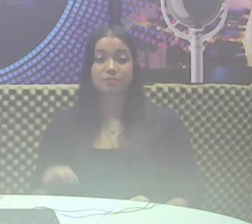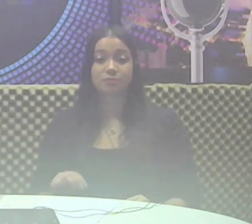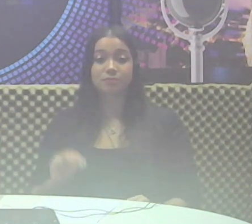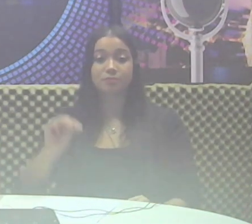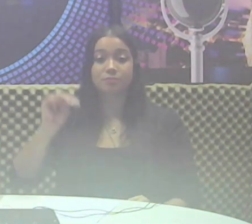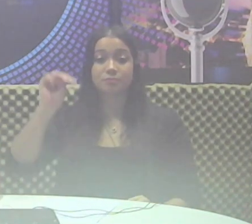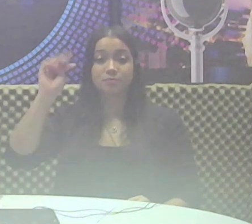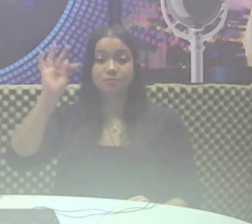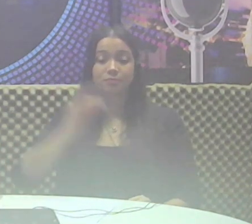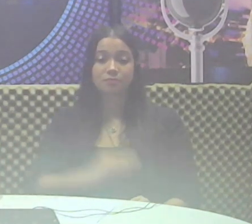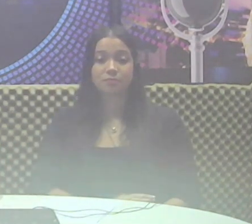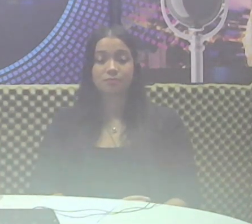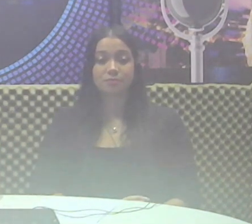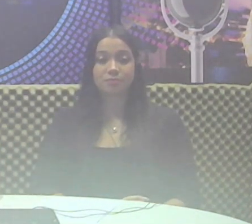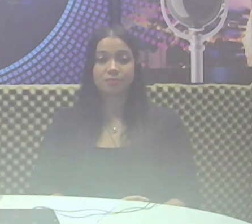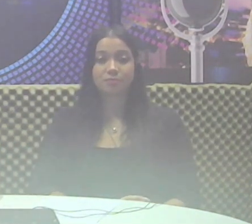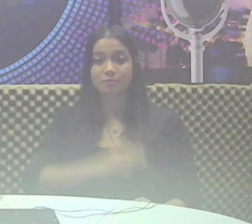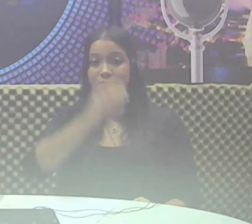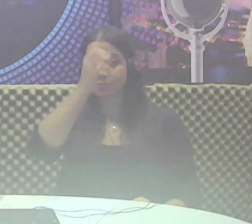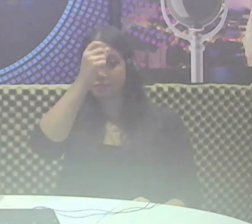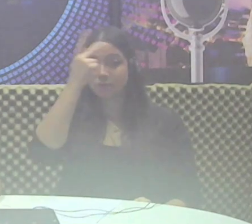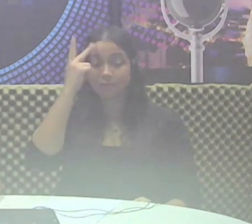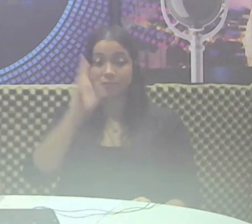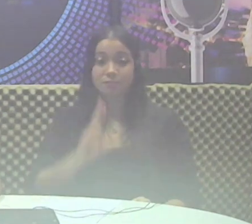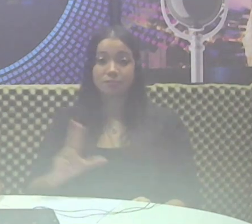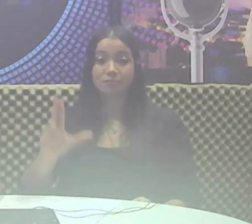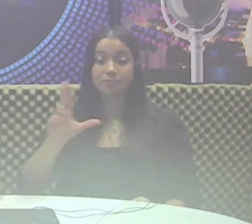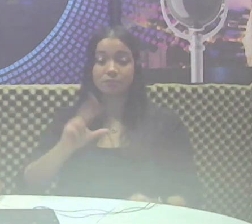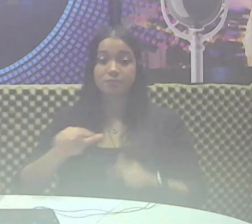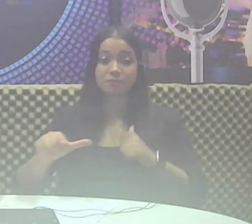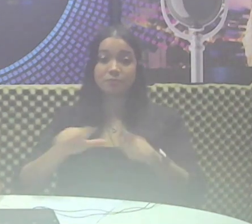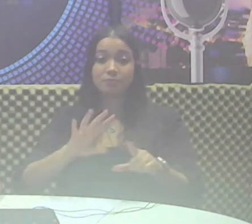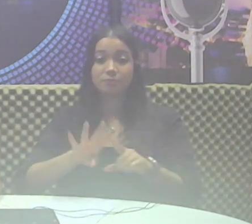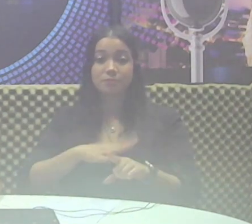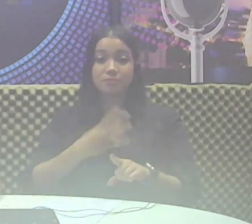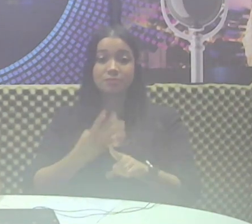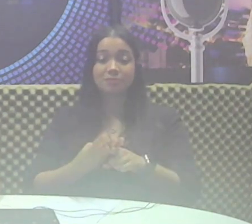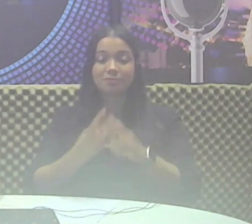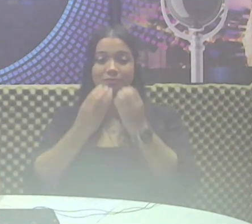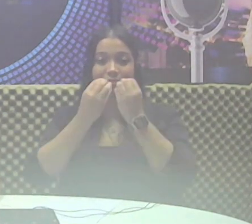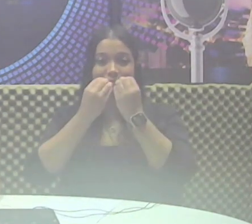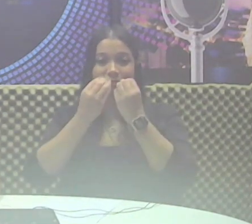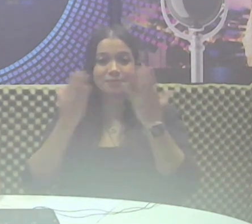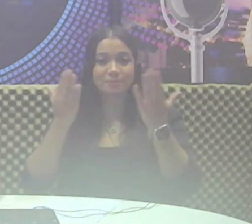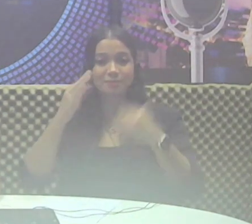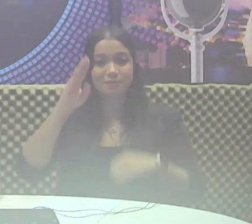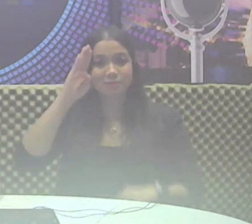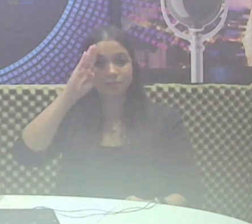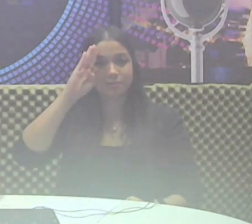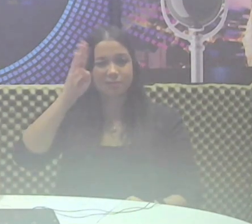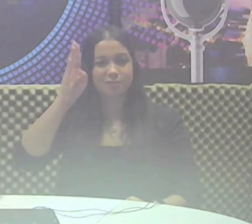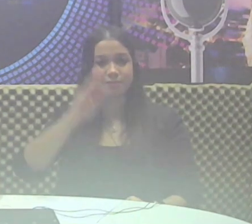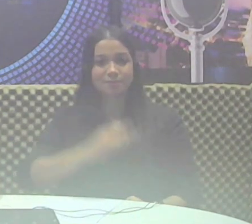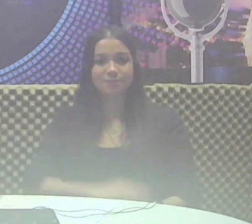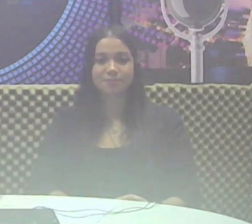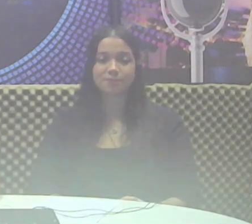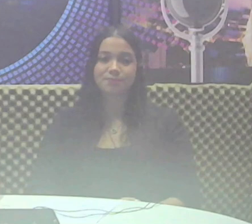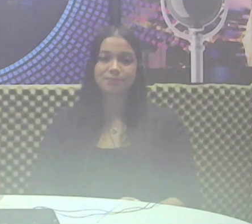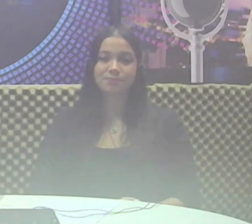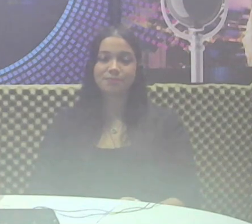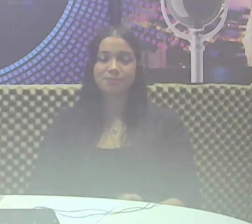Comunicação, Marco Túlio de Castro Kalimann. Prefeitura de Uberlândia. Fazer mais, fazer bem. Até a